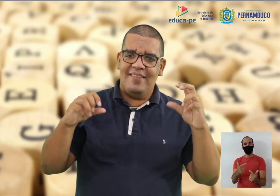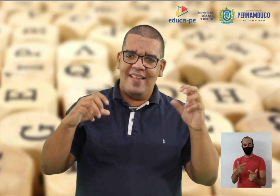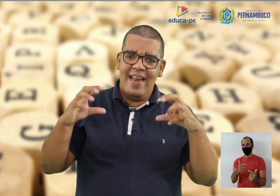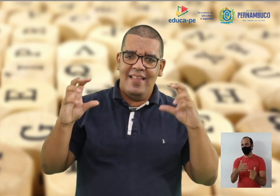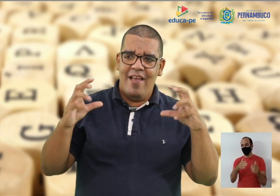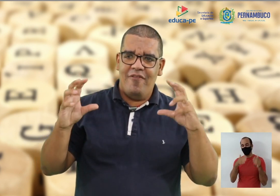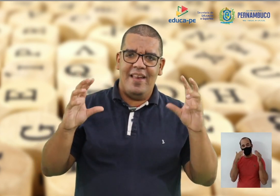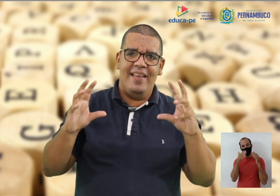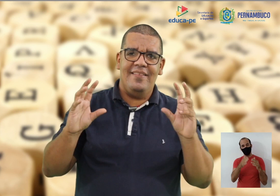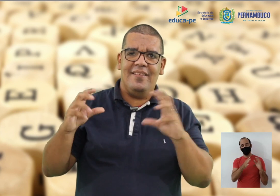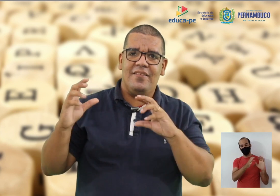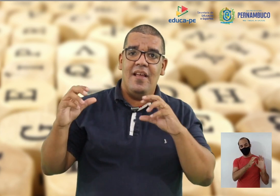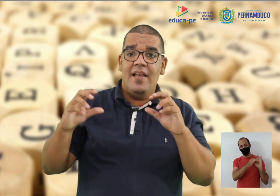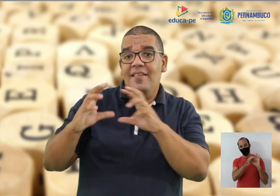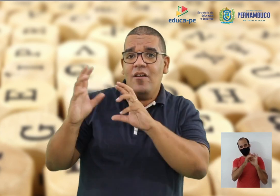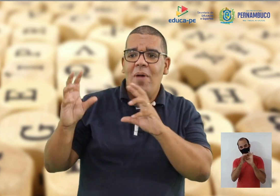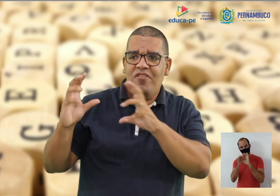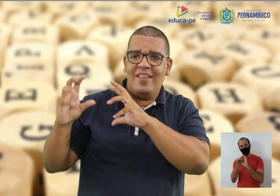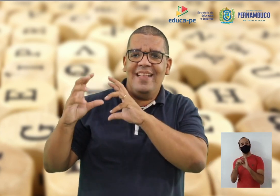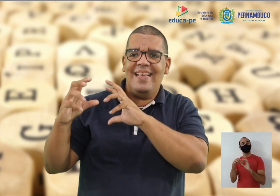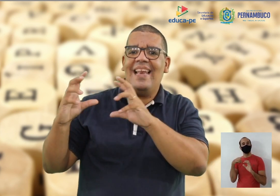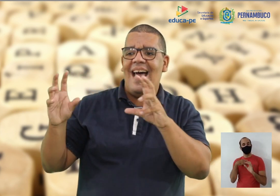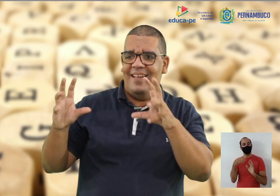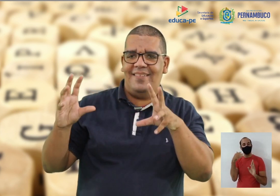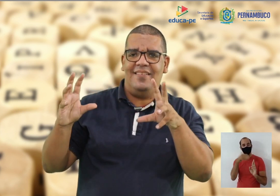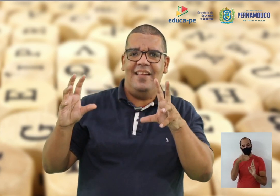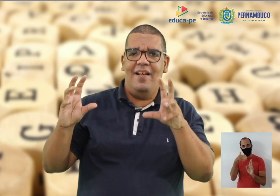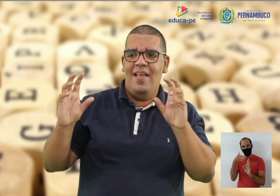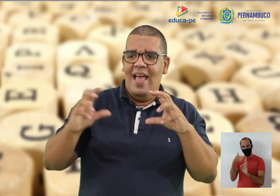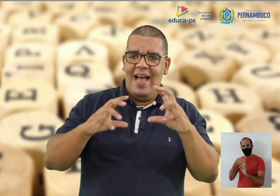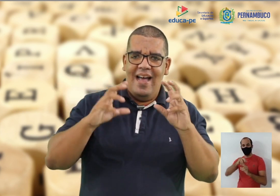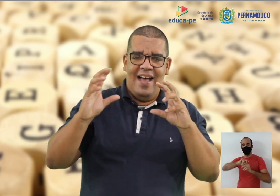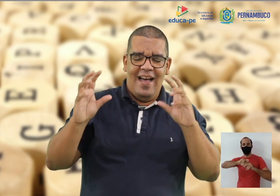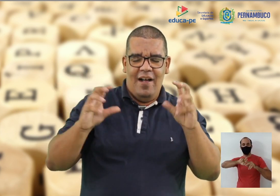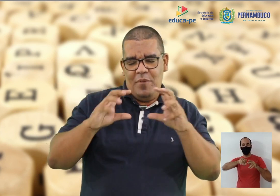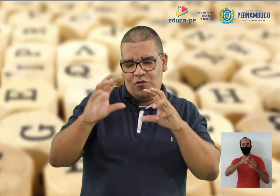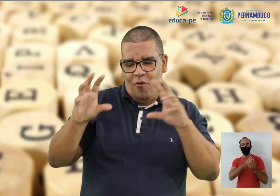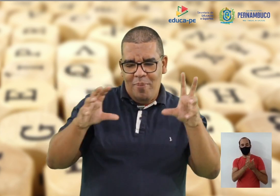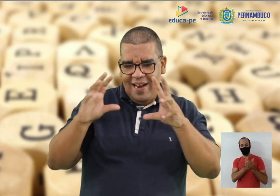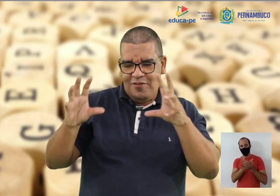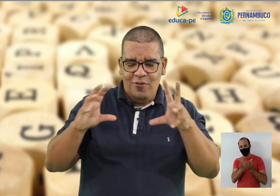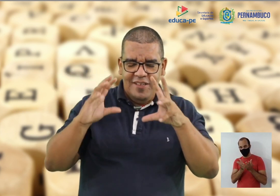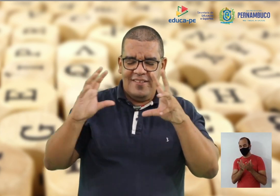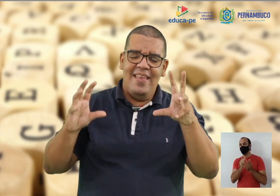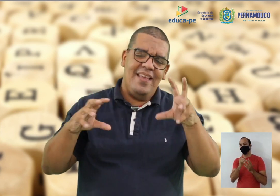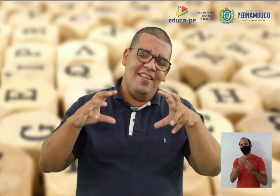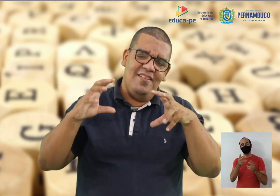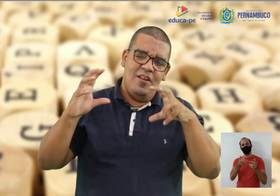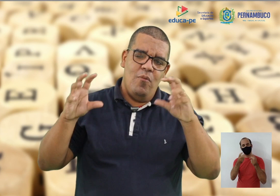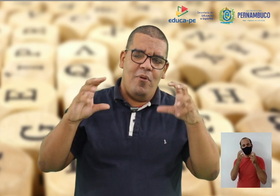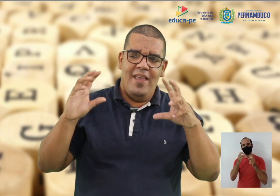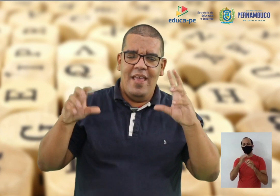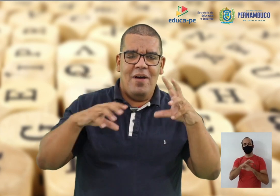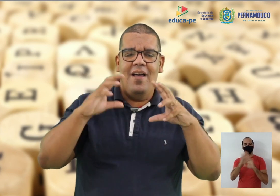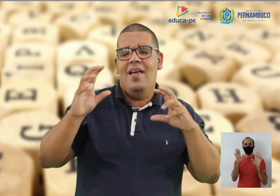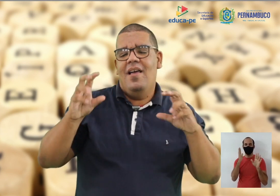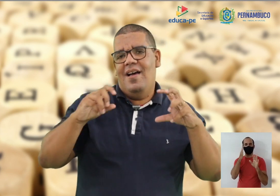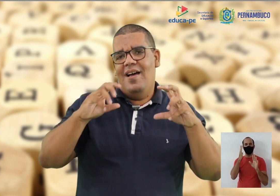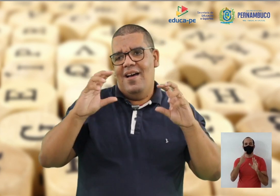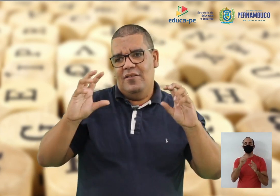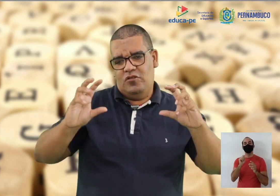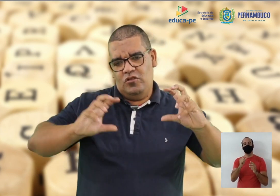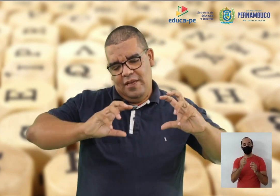a uma série de referências que são bastante claras. As comparações aí que existem no